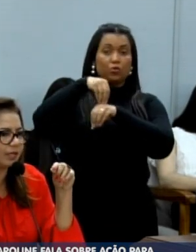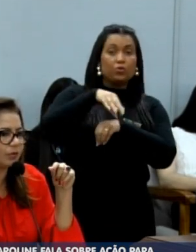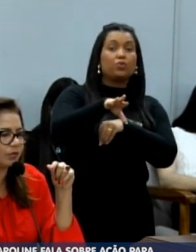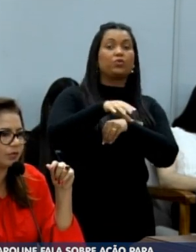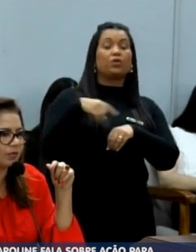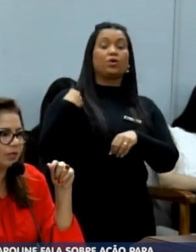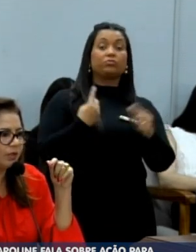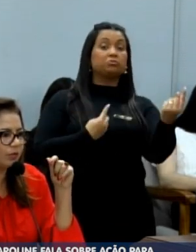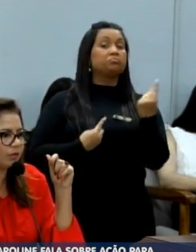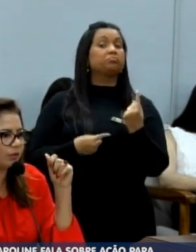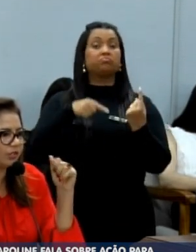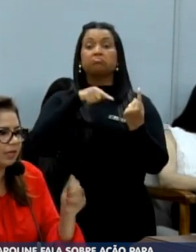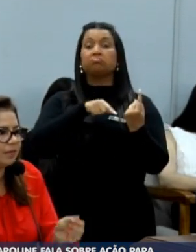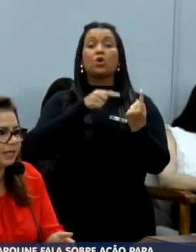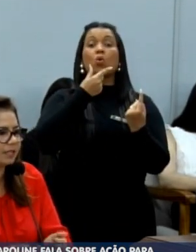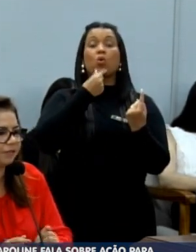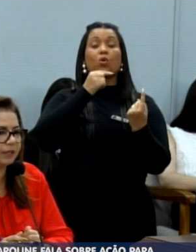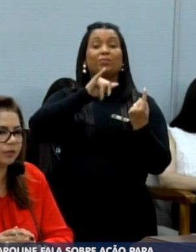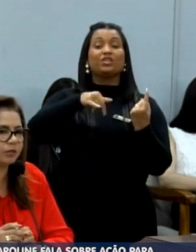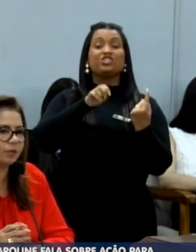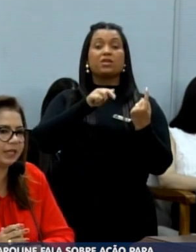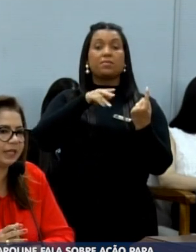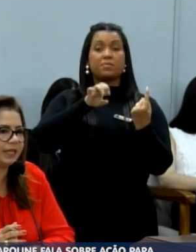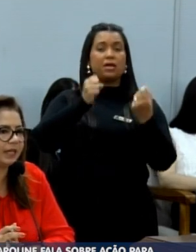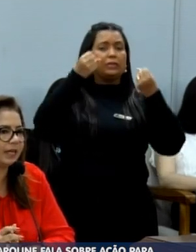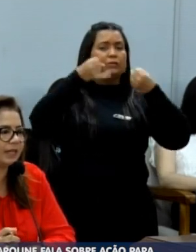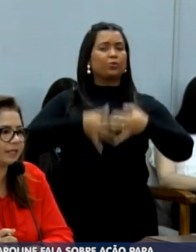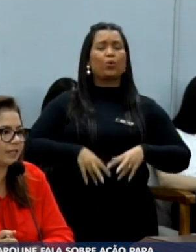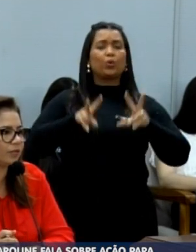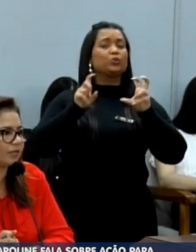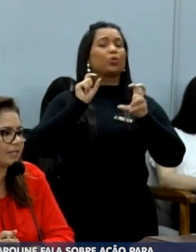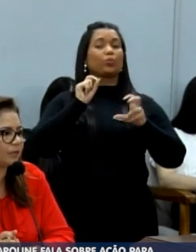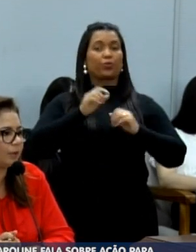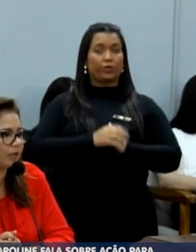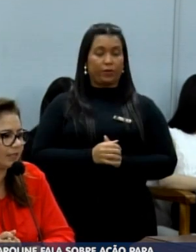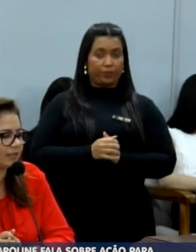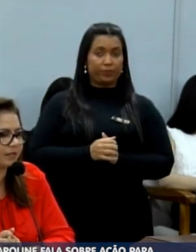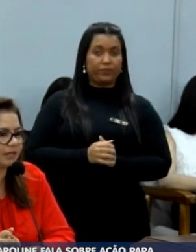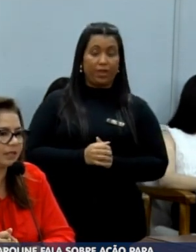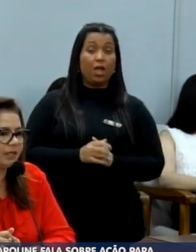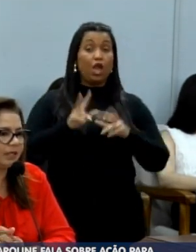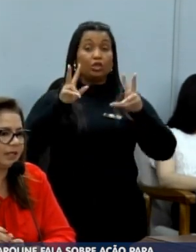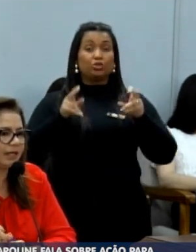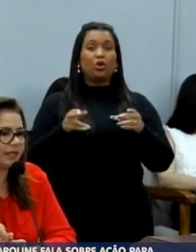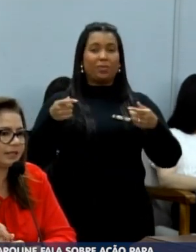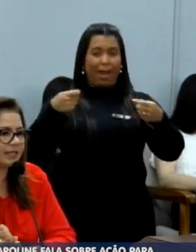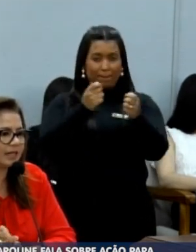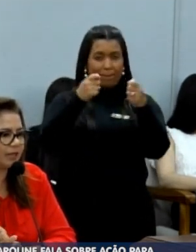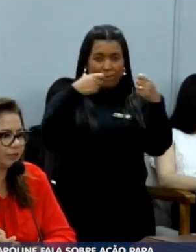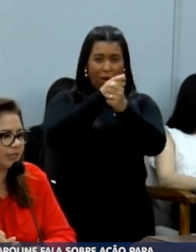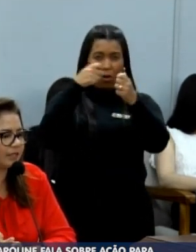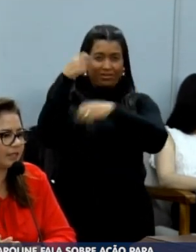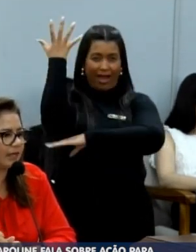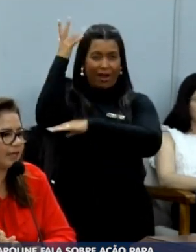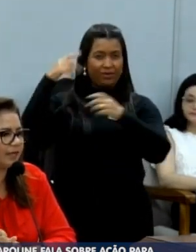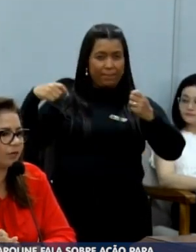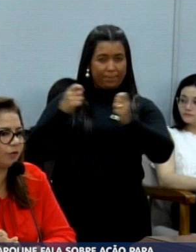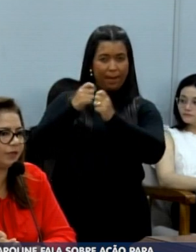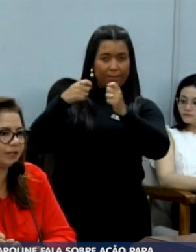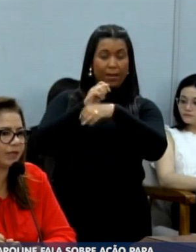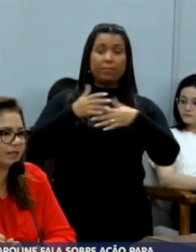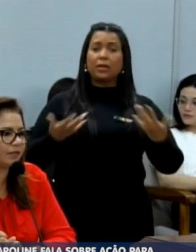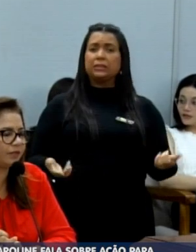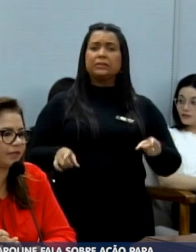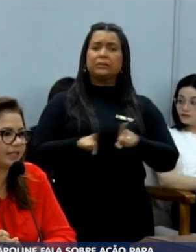nós trouxemos o senhor Jeremias, que falou sobre as questões das podas das árvores, né? E